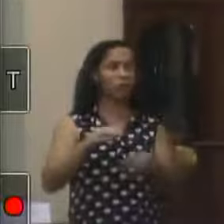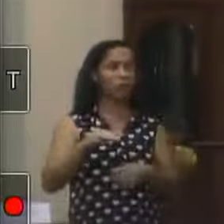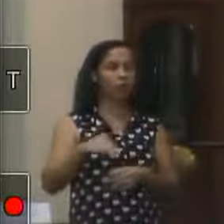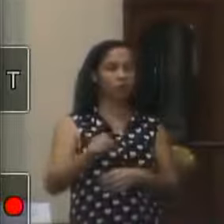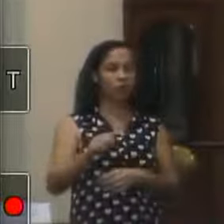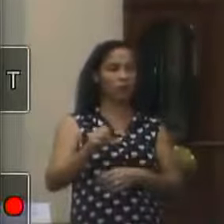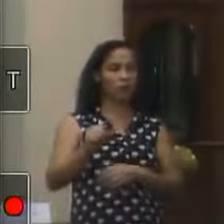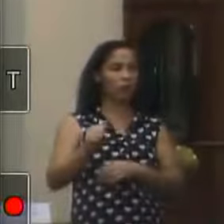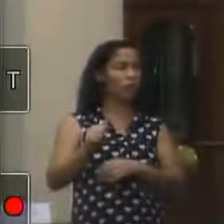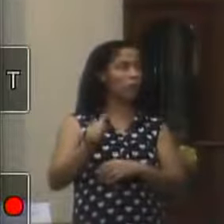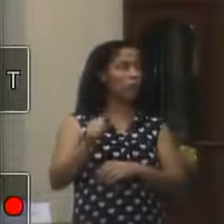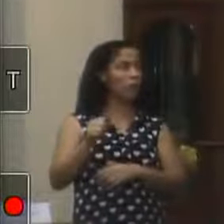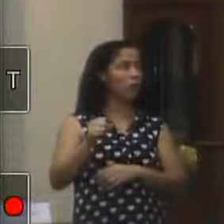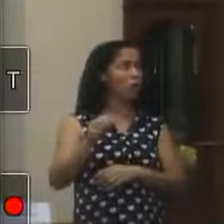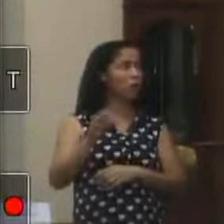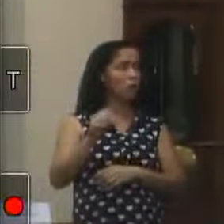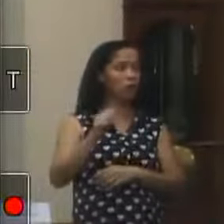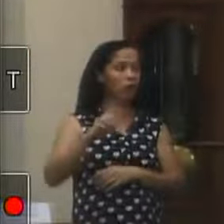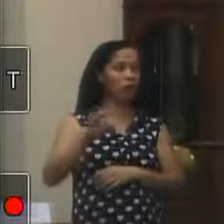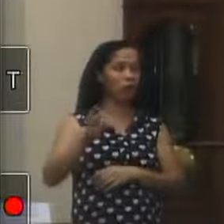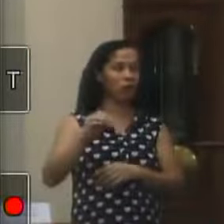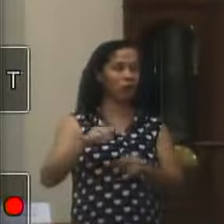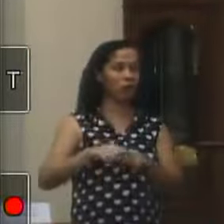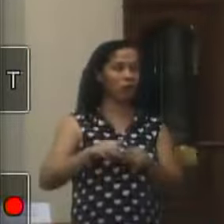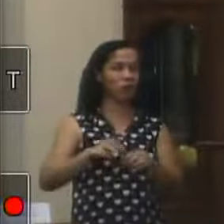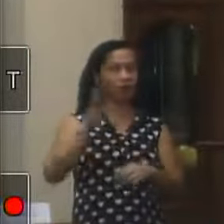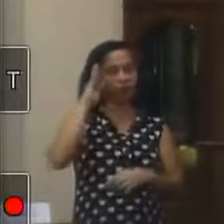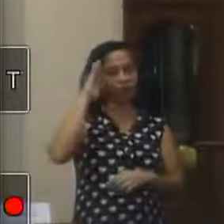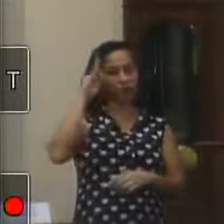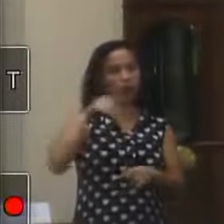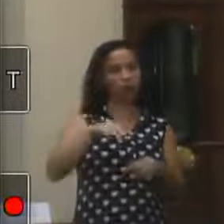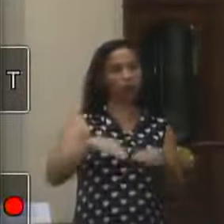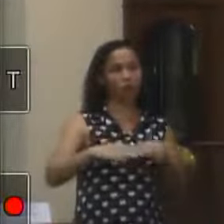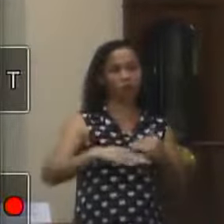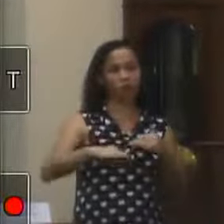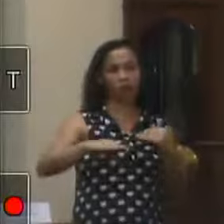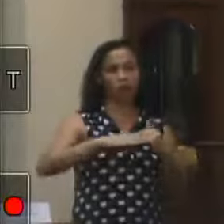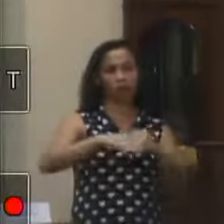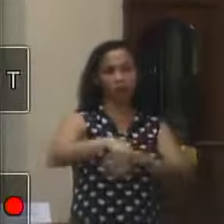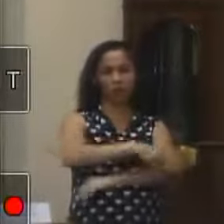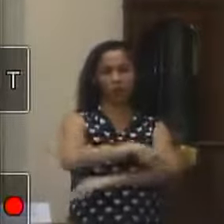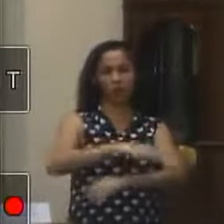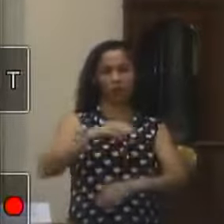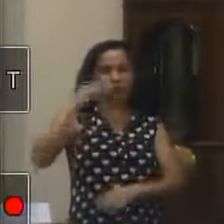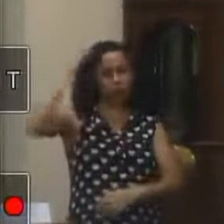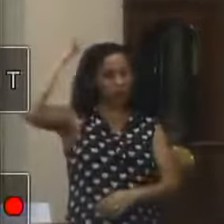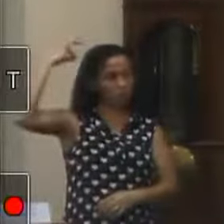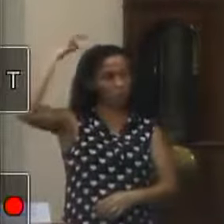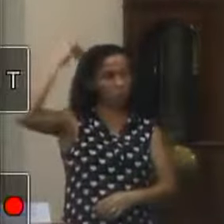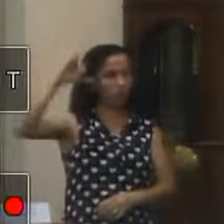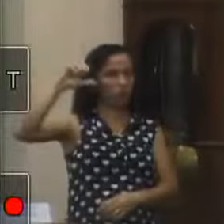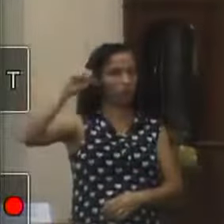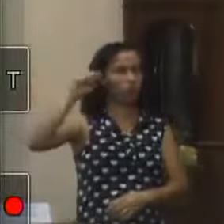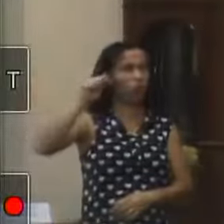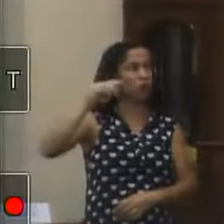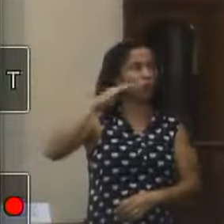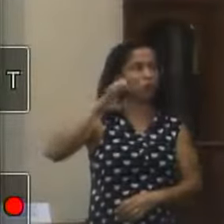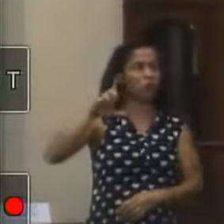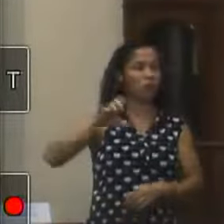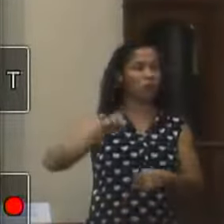operação tapa-buraco, que também não é muito, não é? Principalmente na ligação lá de Santa Isabel, que também foi levantado, Marcelo, em relação àquela